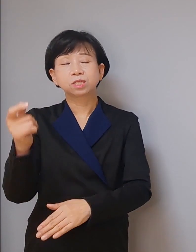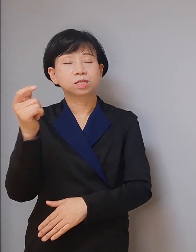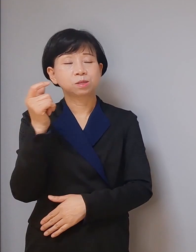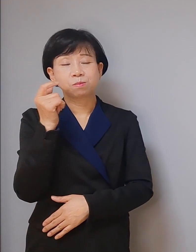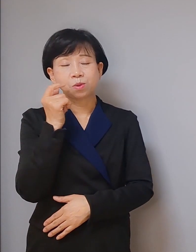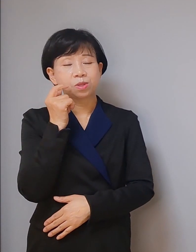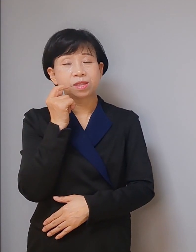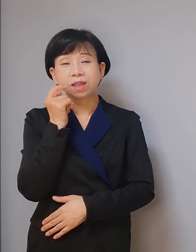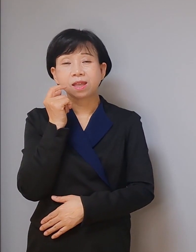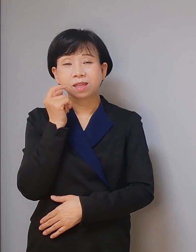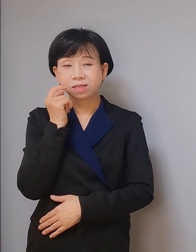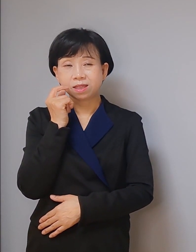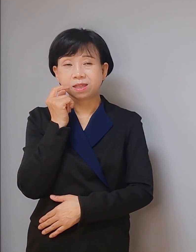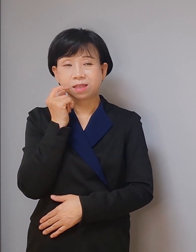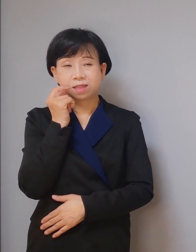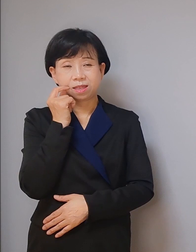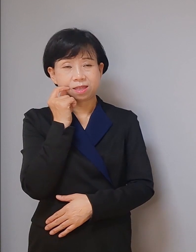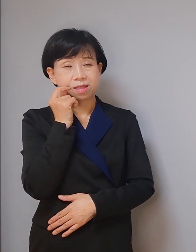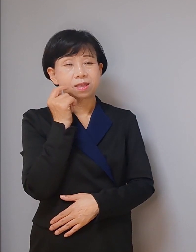경험치